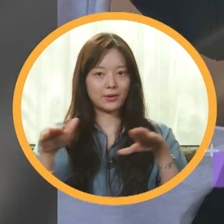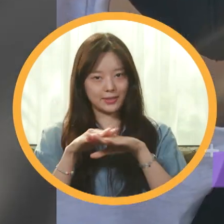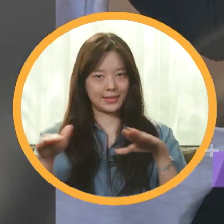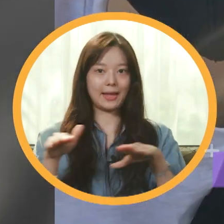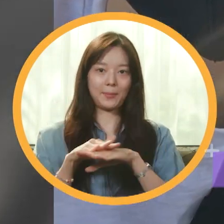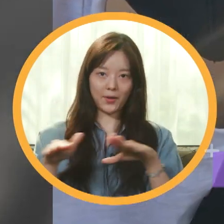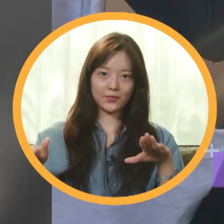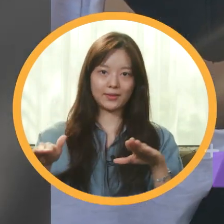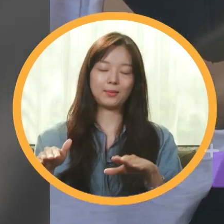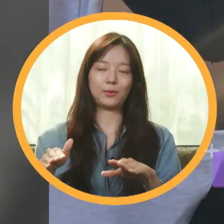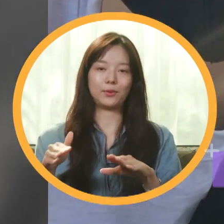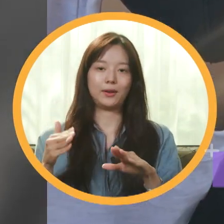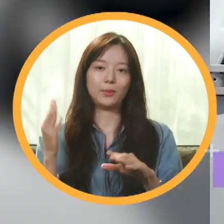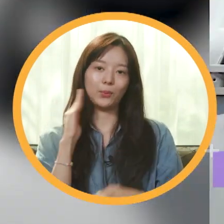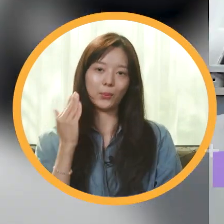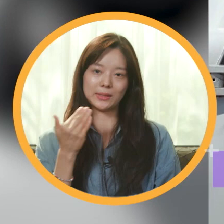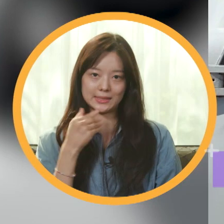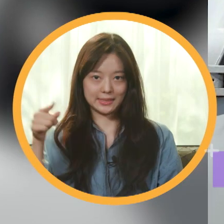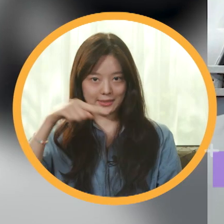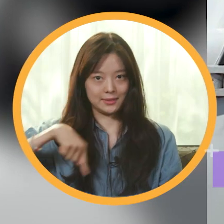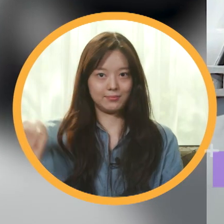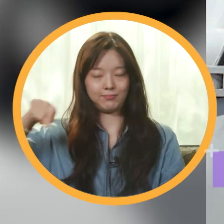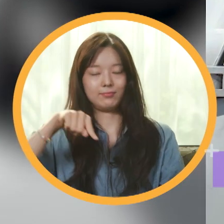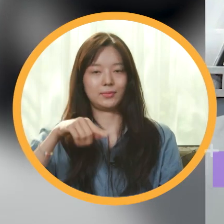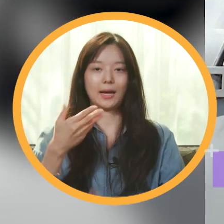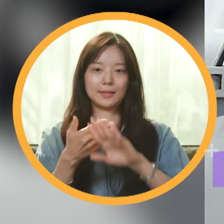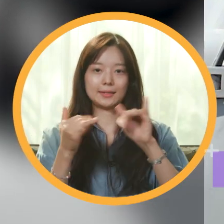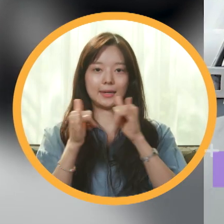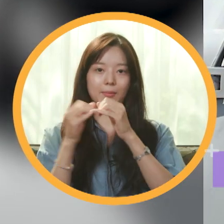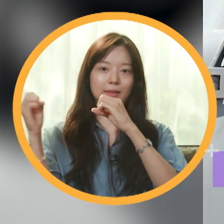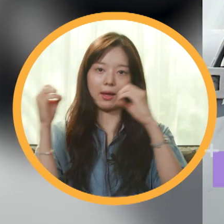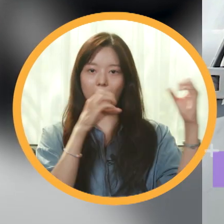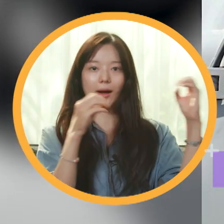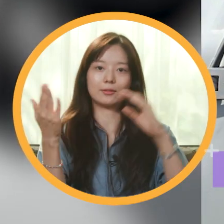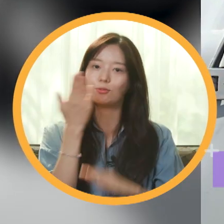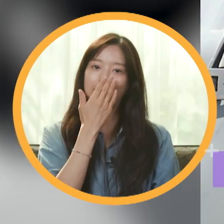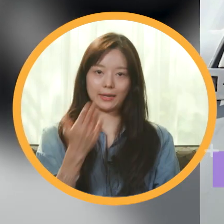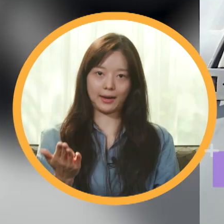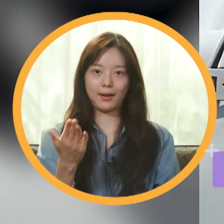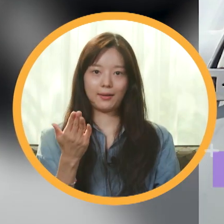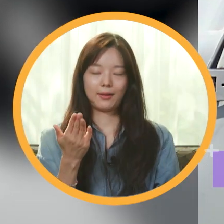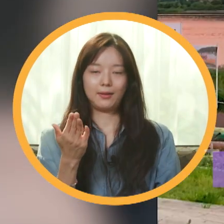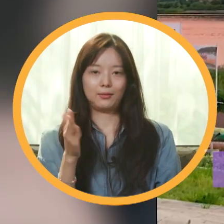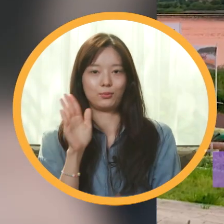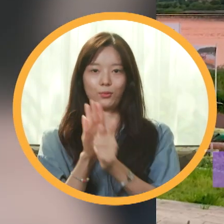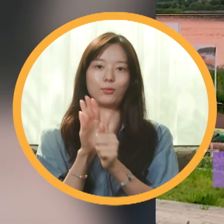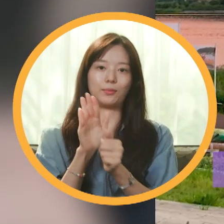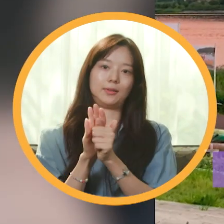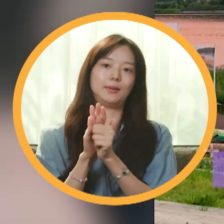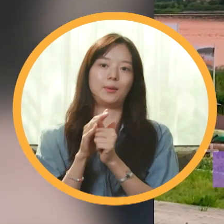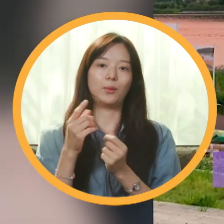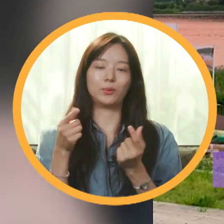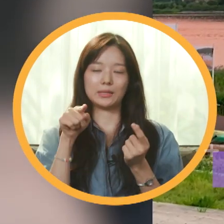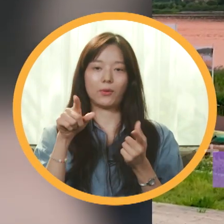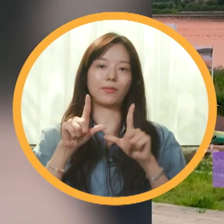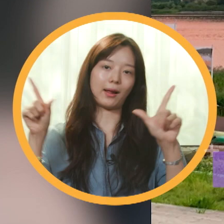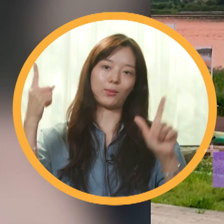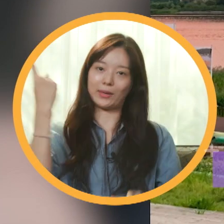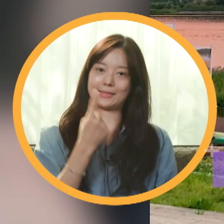해결이 끝나면 노인들이 단단한 대화할 수 있게 좋은 그런 날이